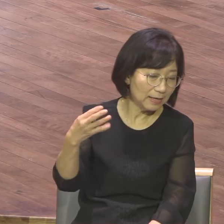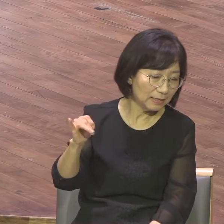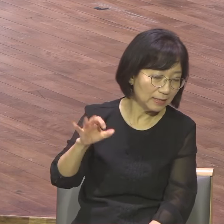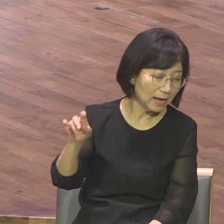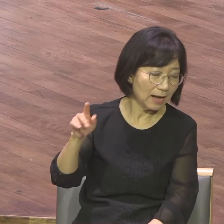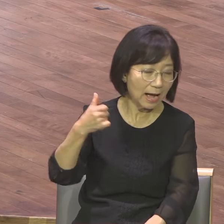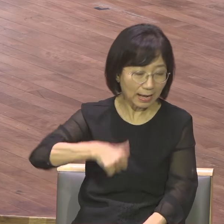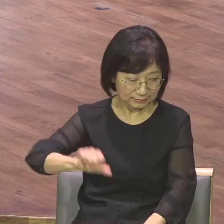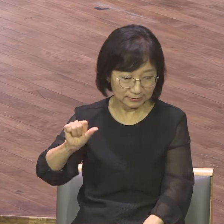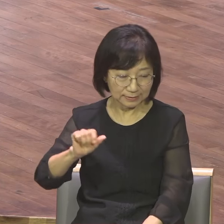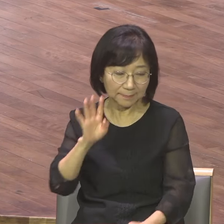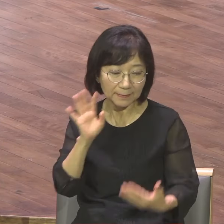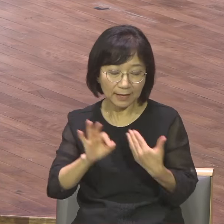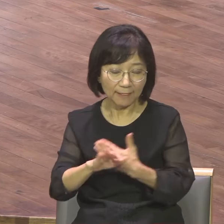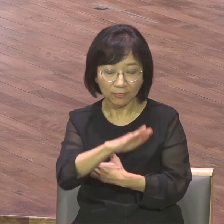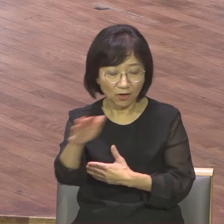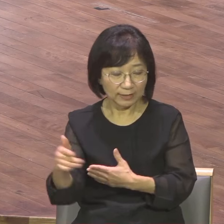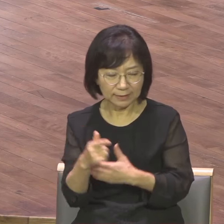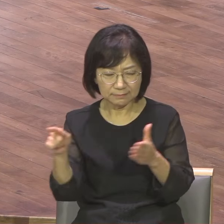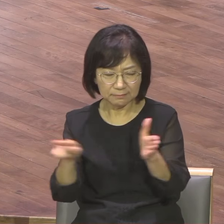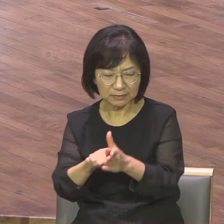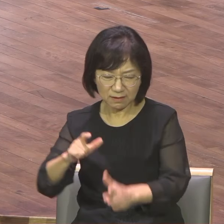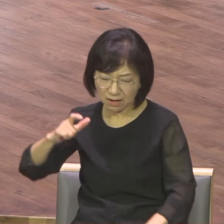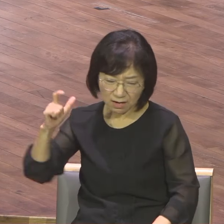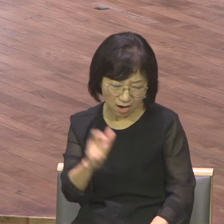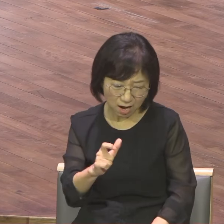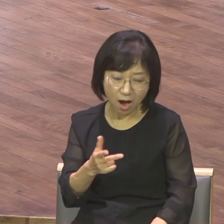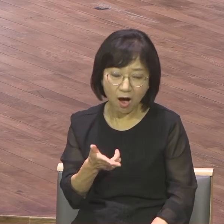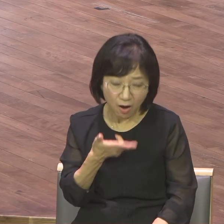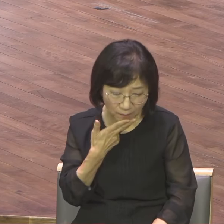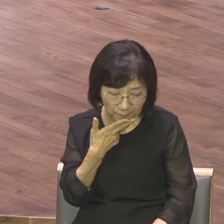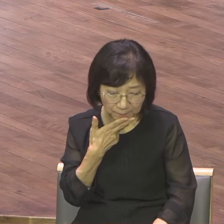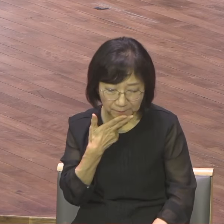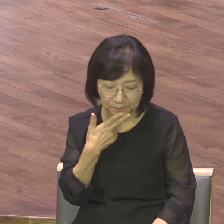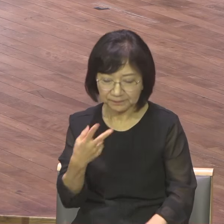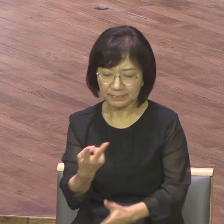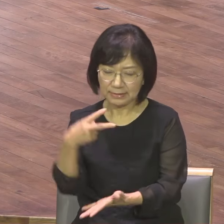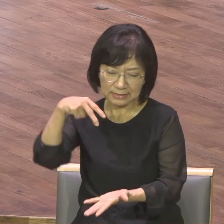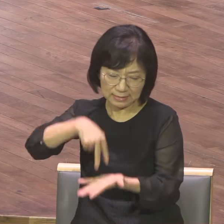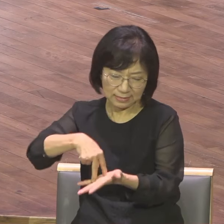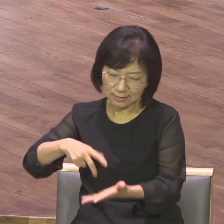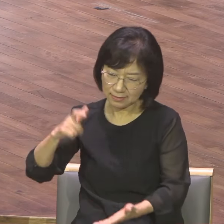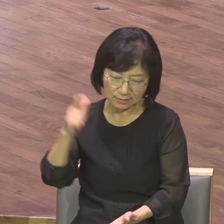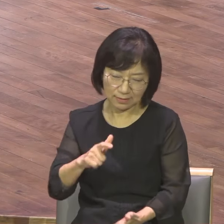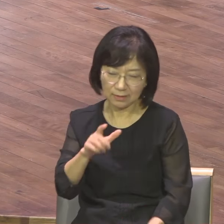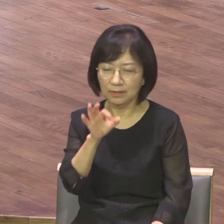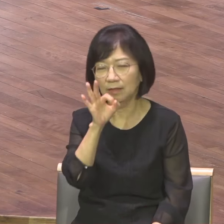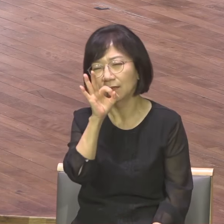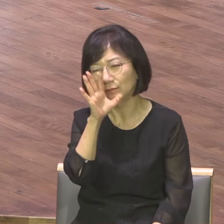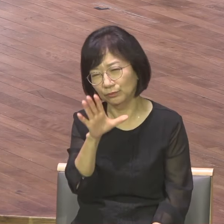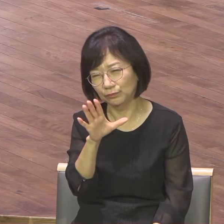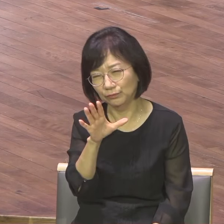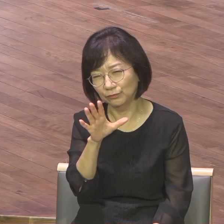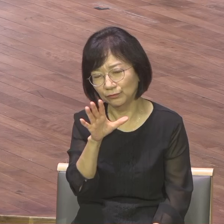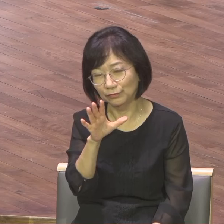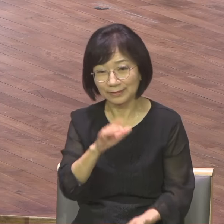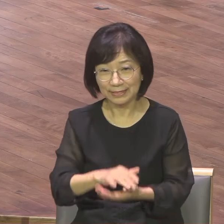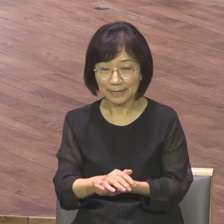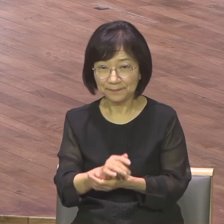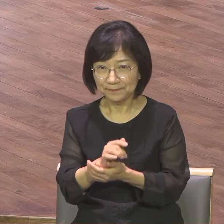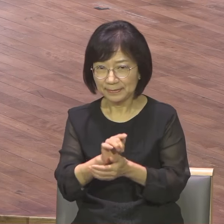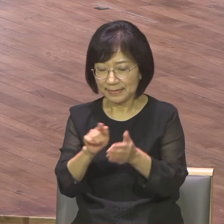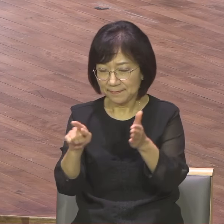너희가 굳게 서지 못하면 너희는 굳게 서지 못하리라 하시니라. 아멘. 굳게 믿어야